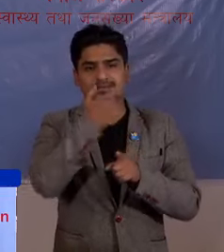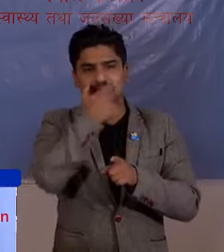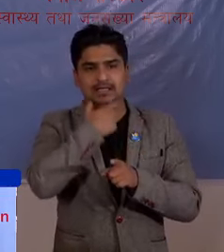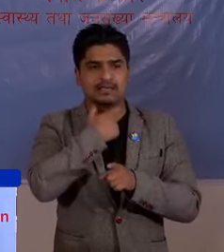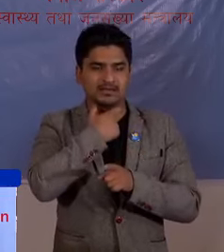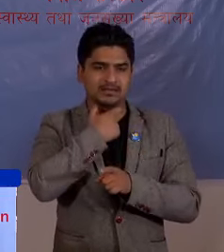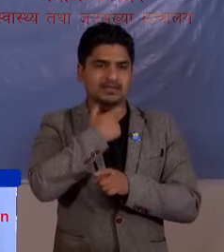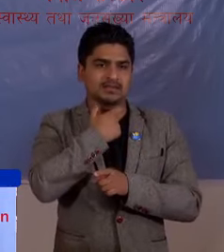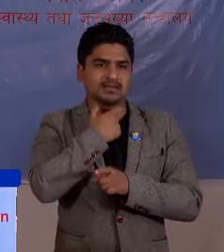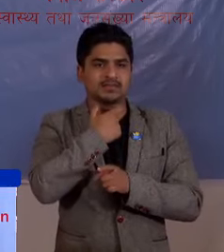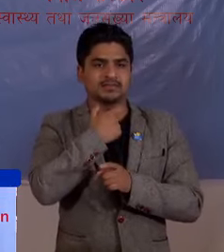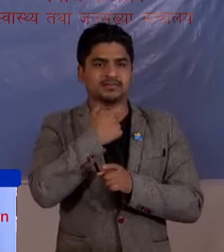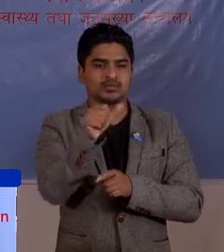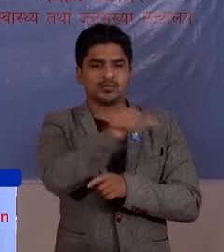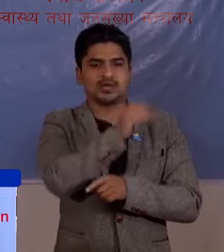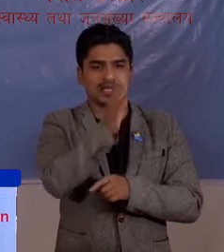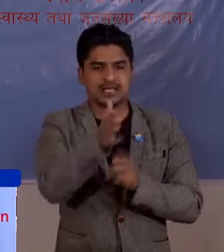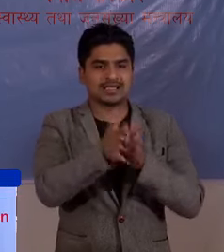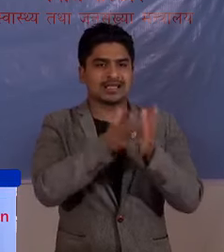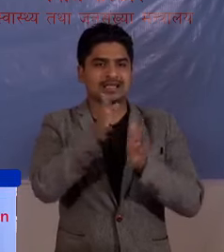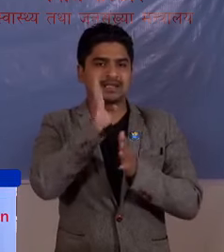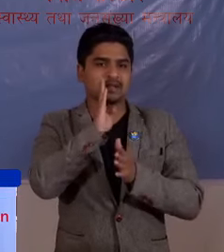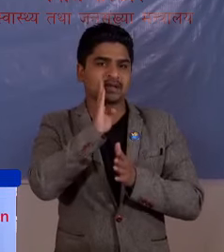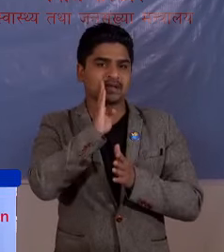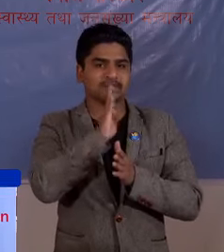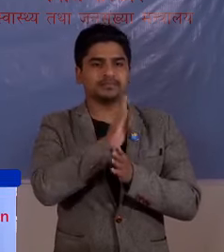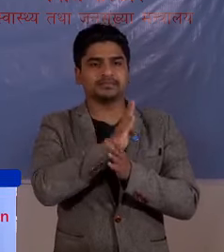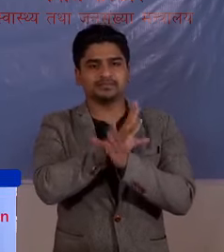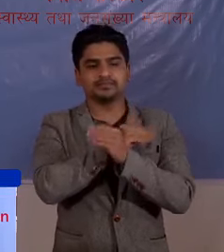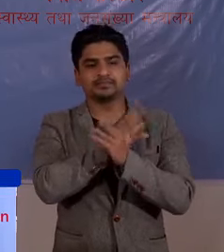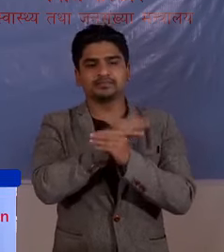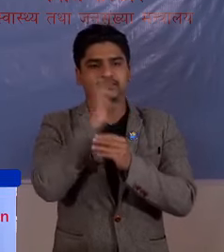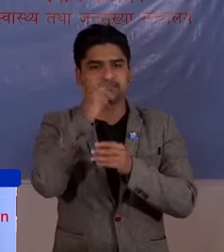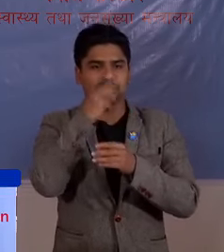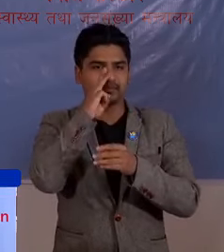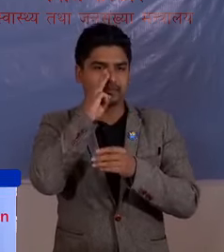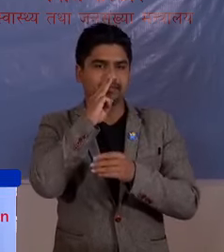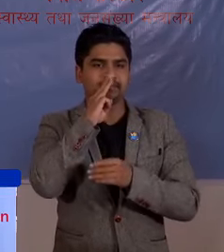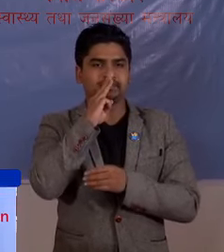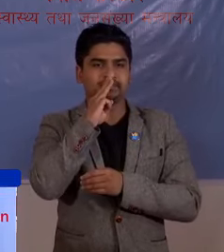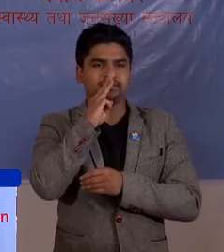सुवेदी, उहाँले साङ्केतिक भाषाको दुभाषीको रूपमा